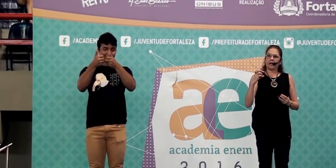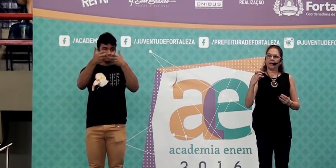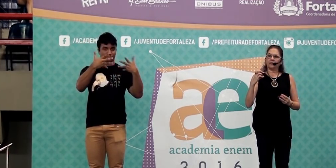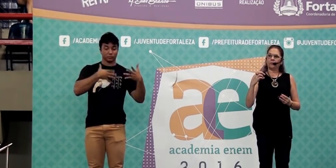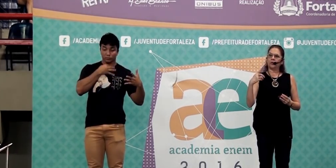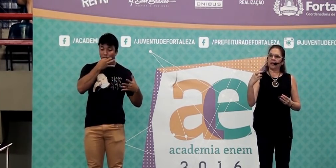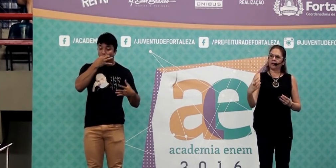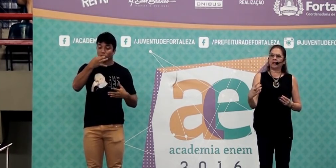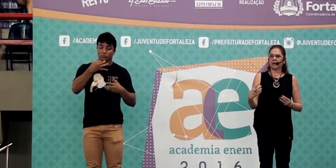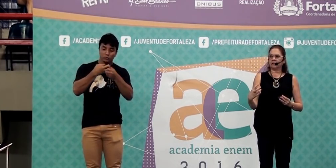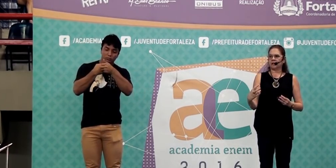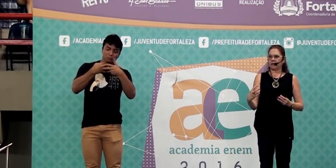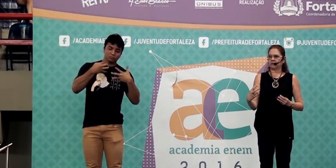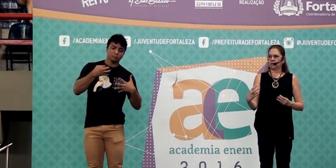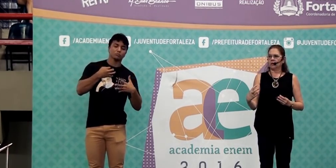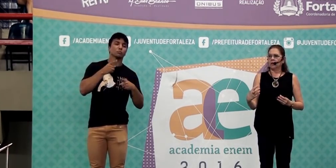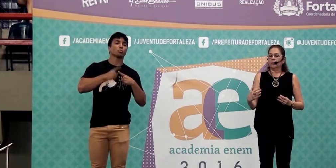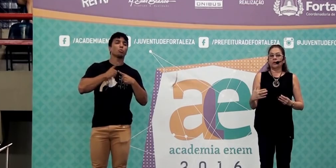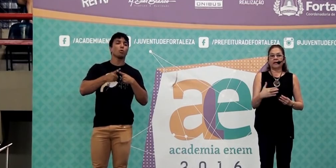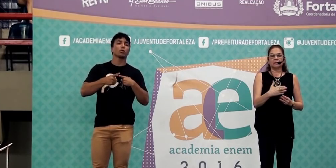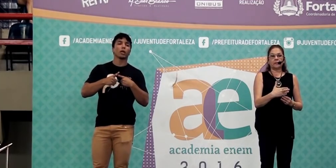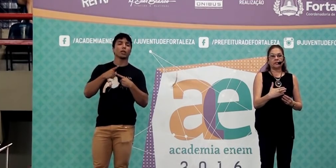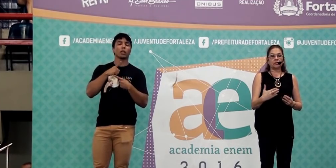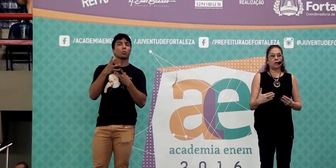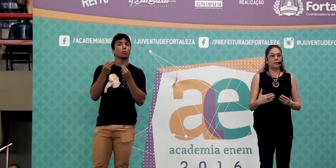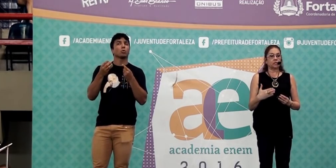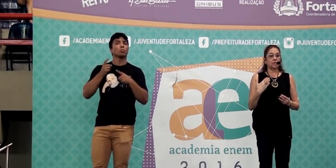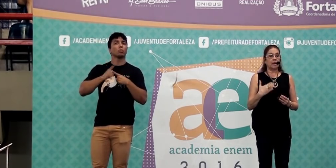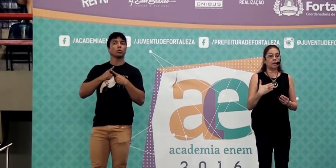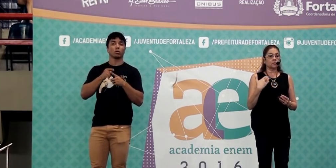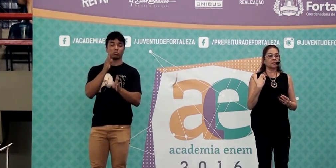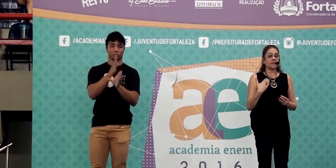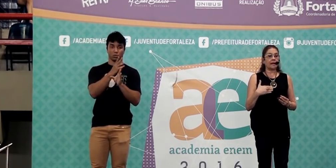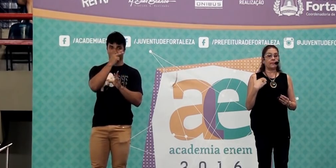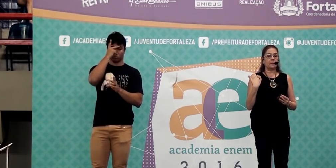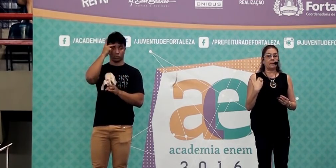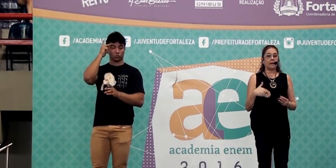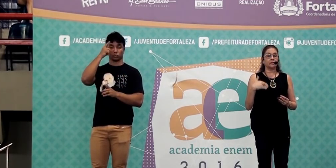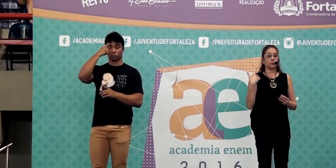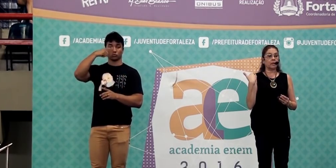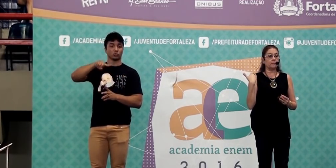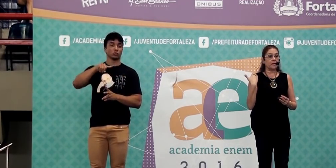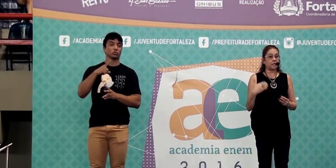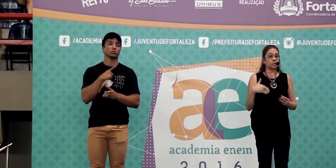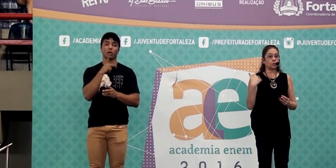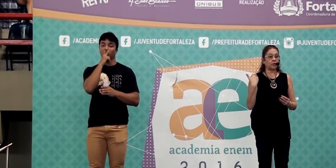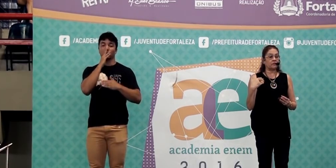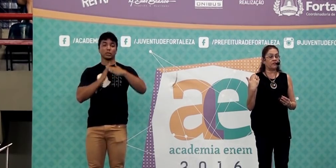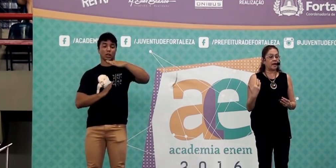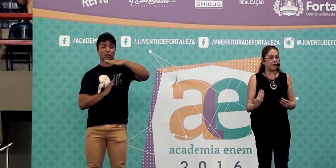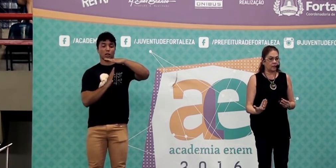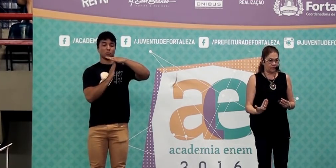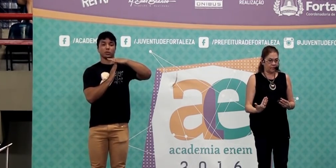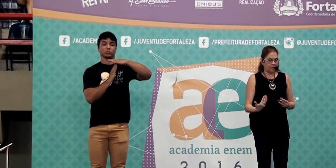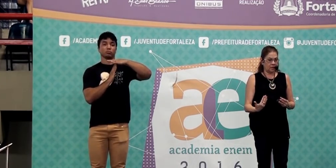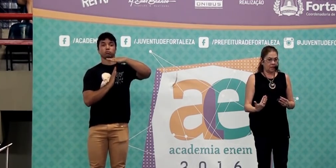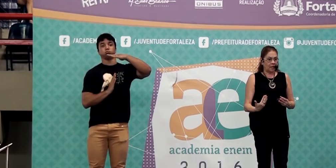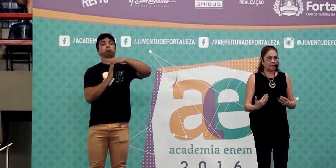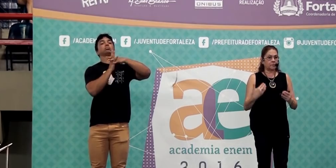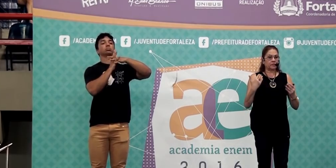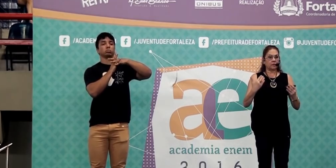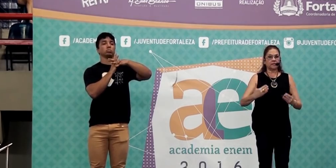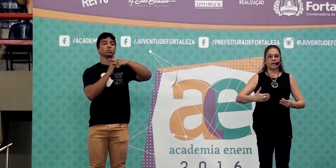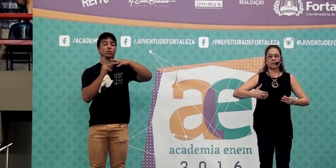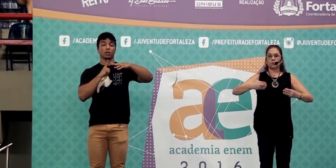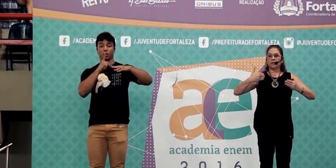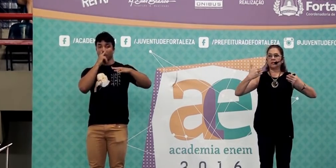num parágrafo por que tem excesso. Porque as pessoas não sabem mais o limite do que falam.